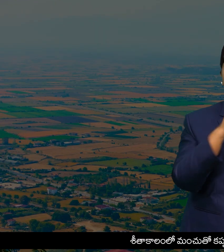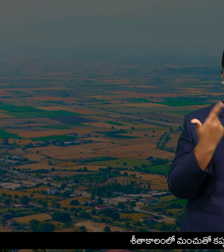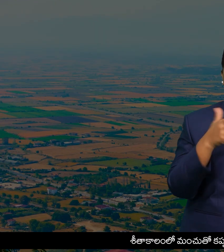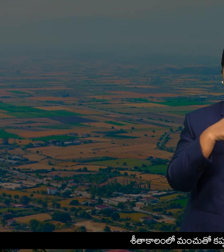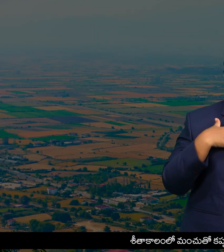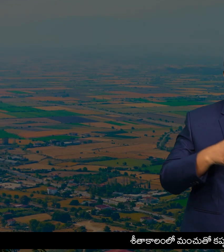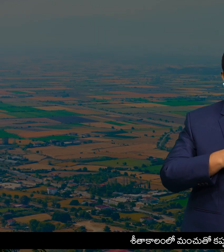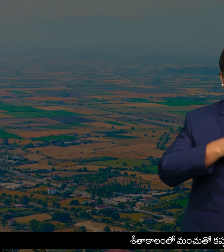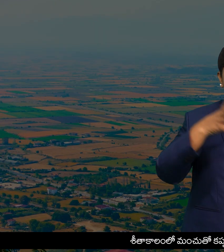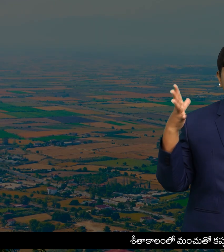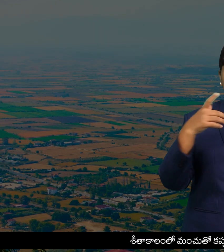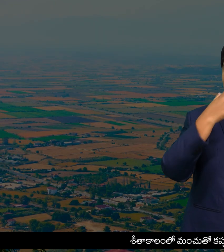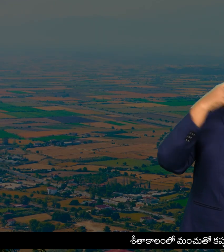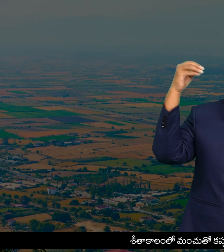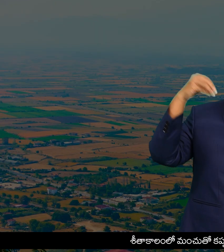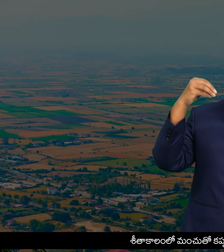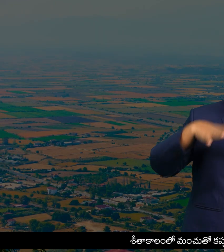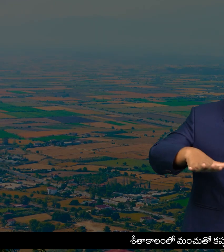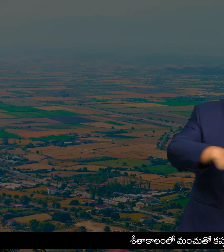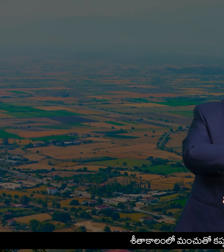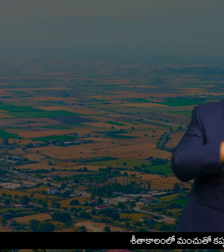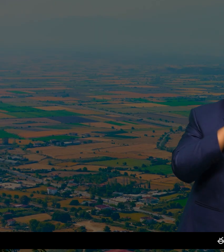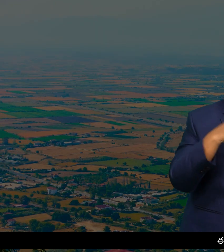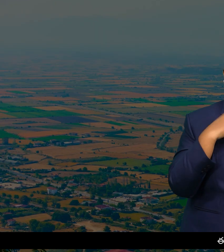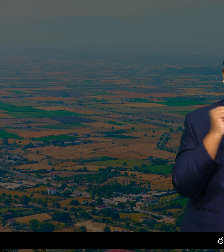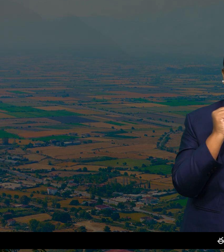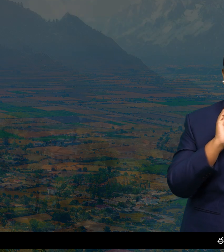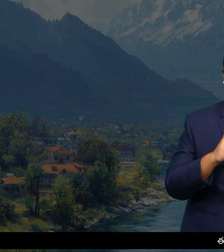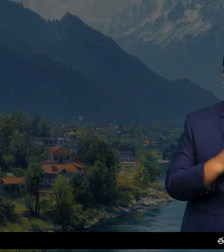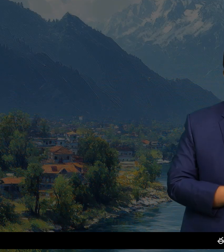మంచుతో కప్పబడి ఉండే విశాలమైన మైదానాలకు ప్రసిద్ధి. ఈ ప్రాంతం నుండే